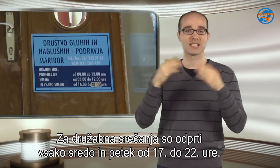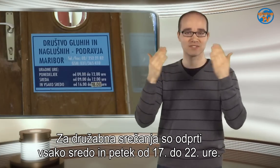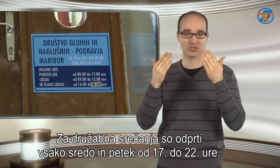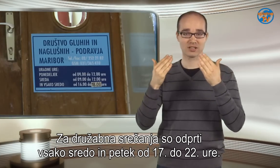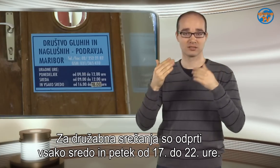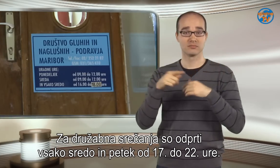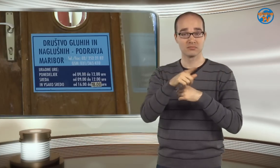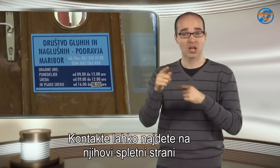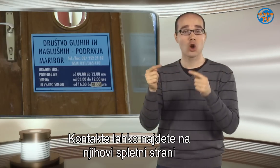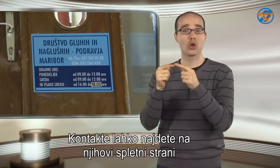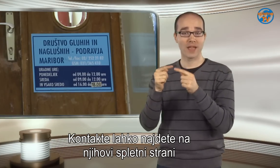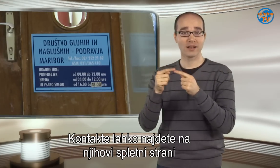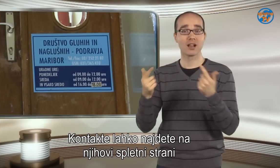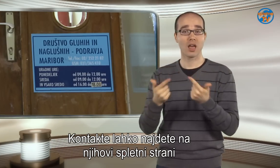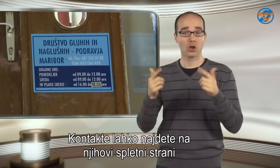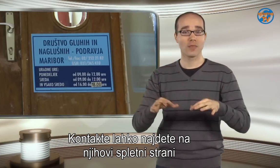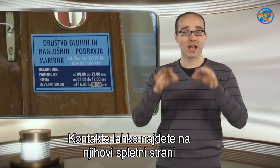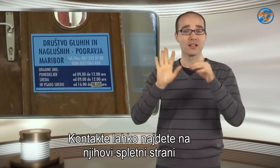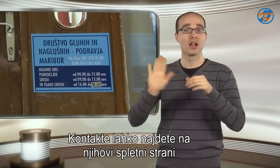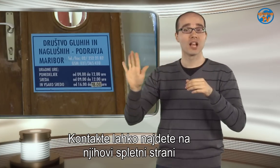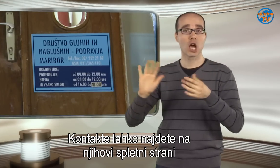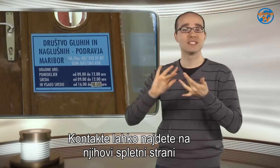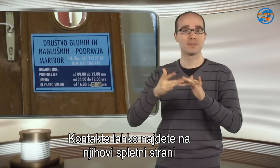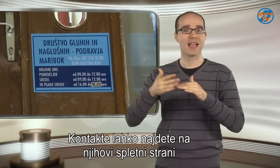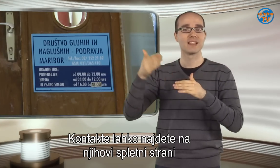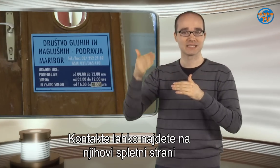ure. Kontakte lahko najdete na njihovi spletni